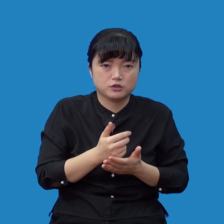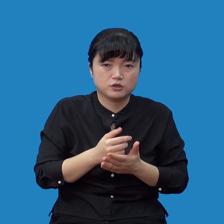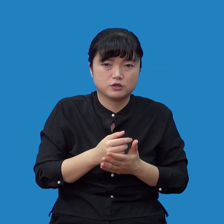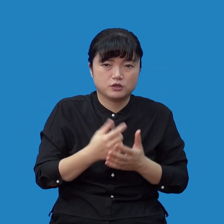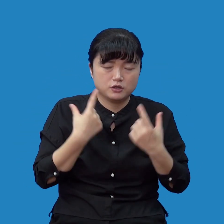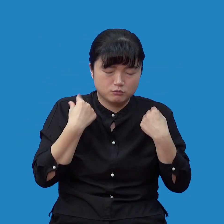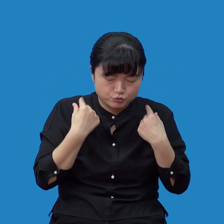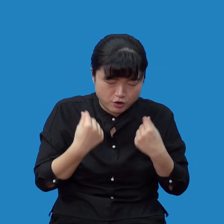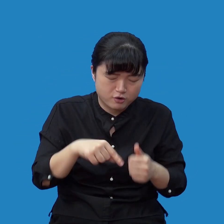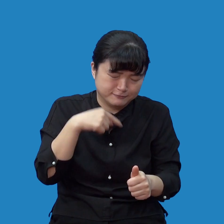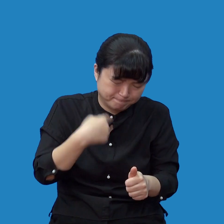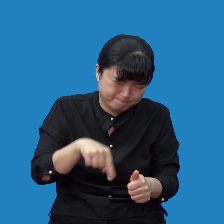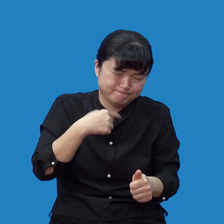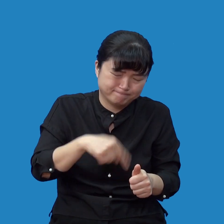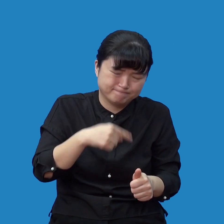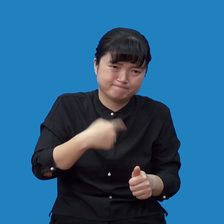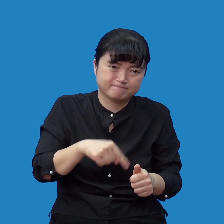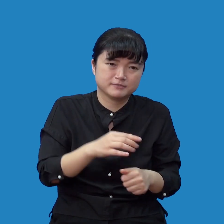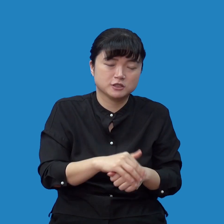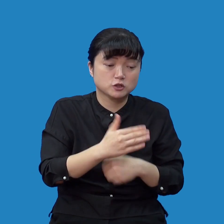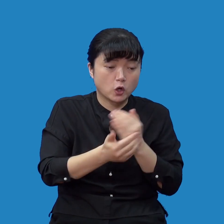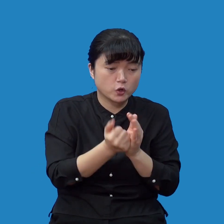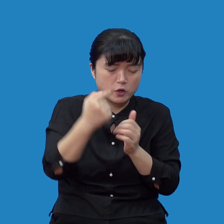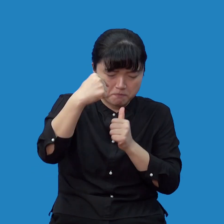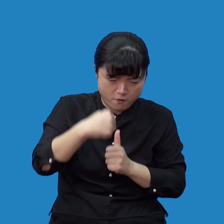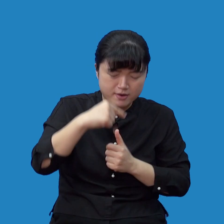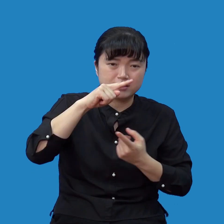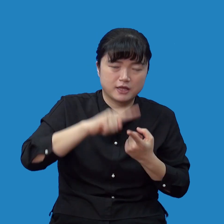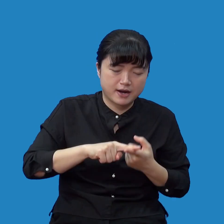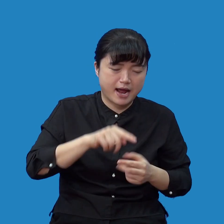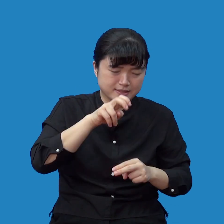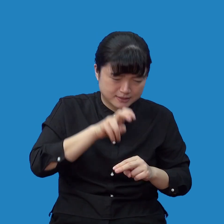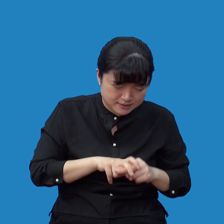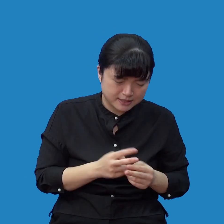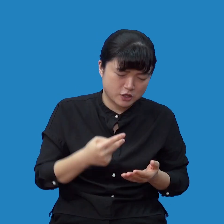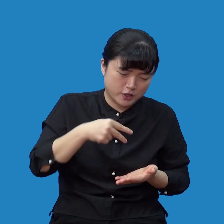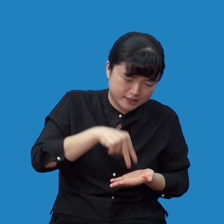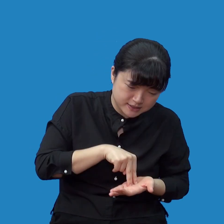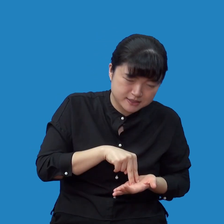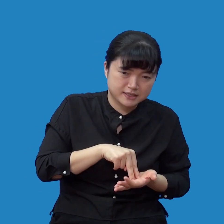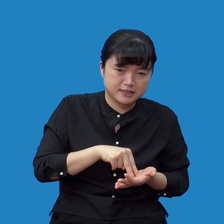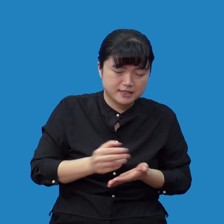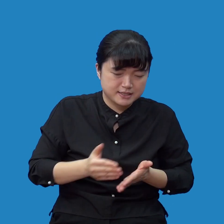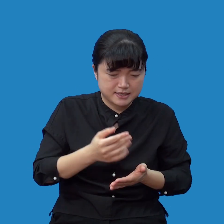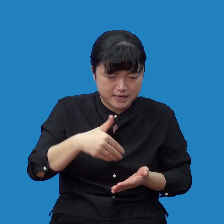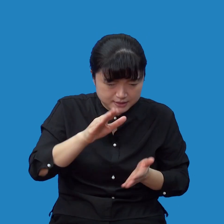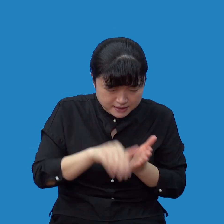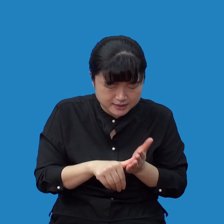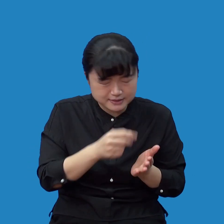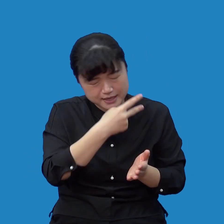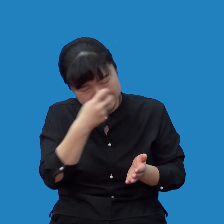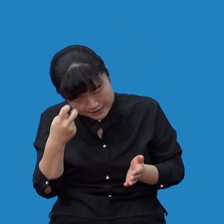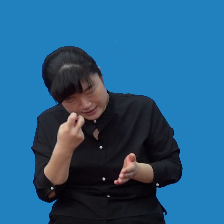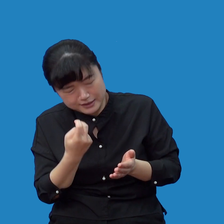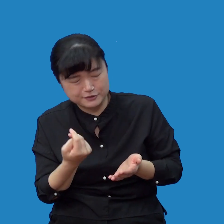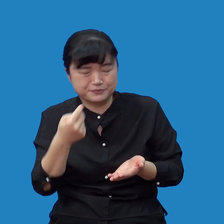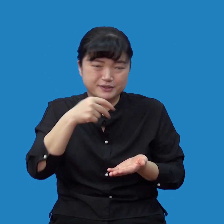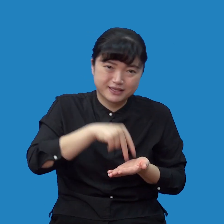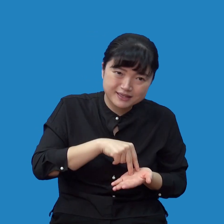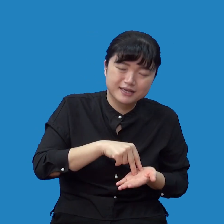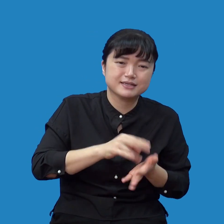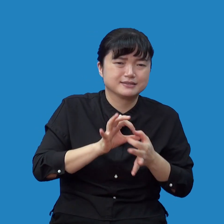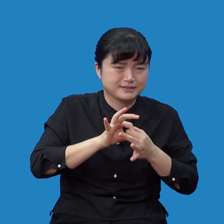합니다. 성경이 명령하신 그대로 앉았을 때나 일어날 때나 길을 갈 때나 잠자리나 들 때나 할 것 없이